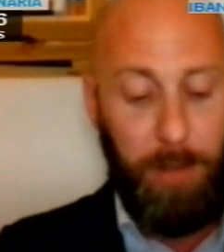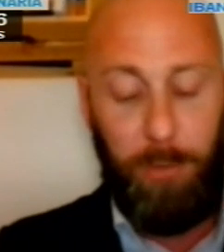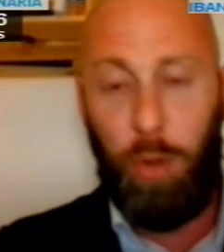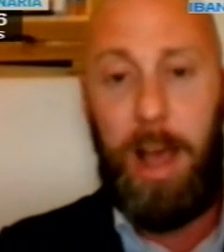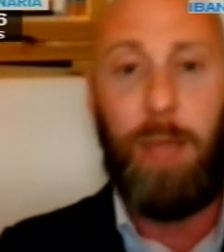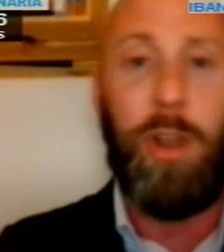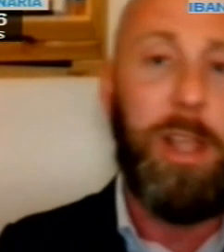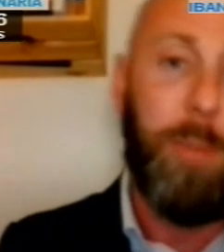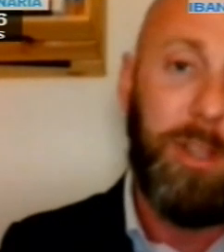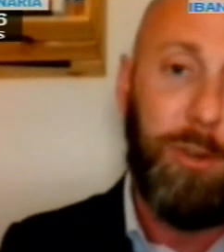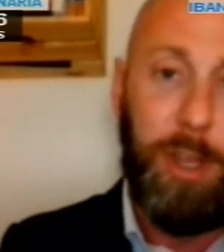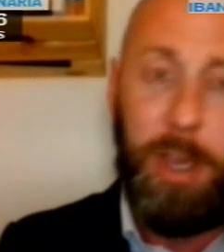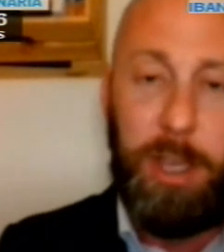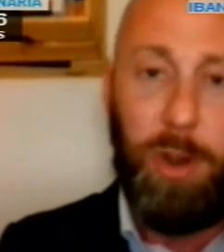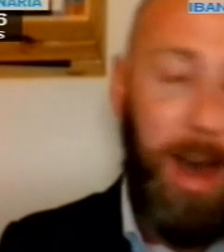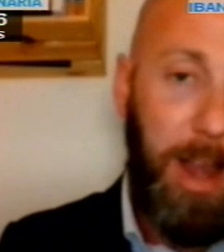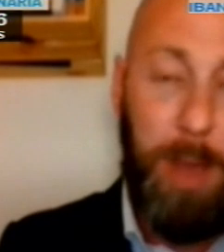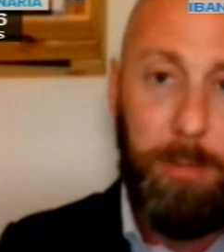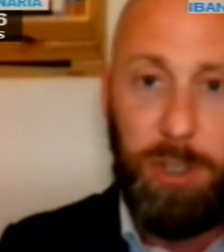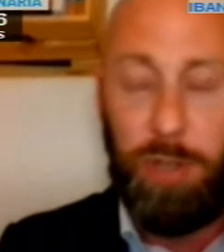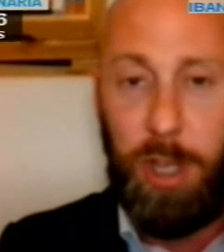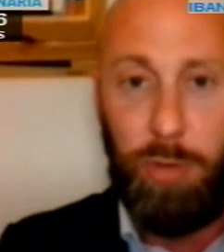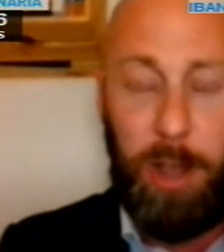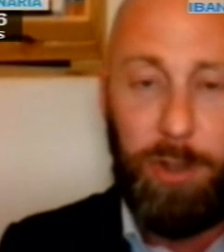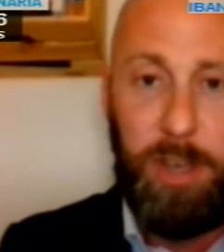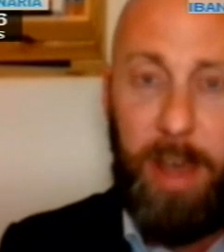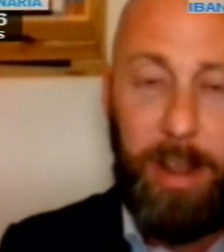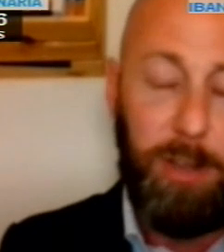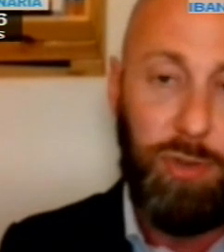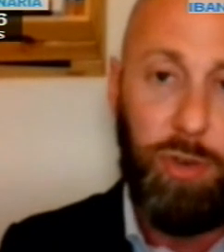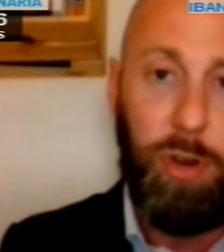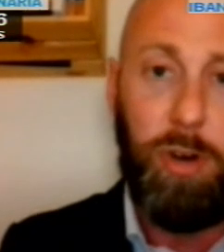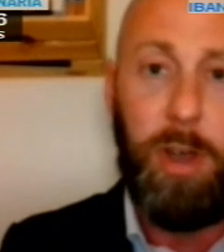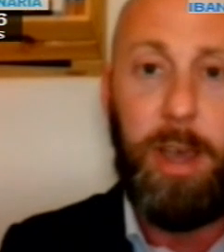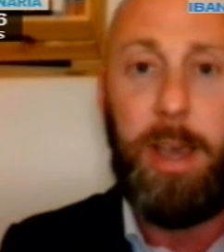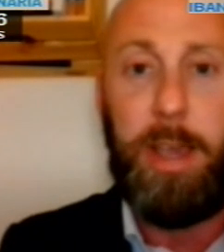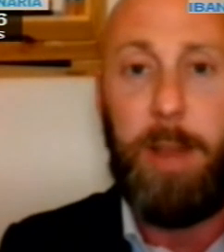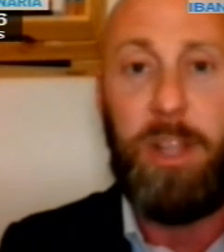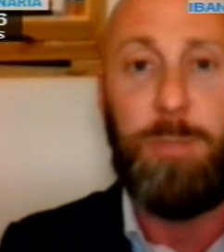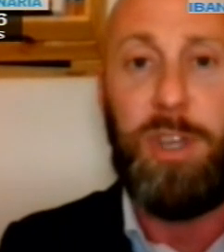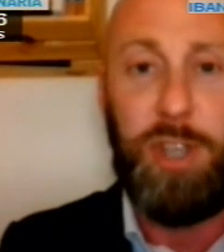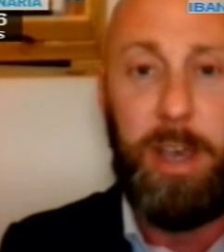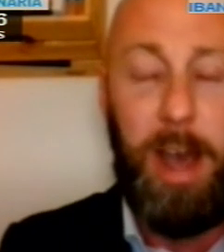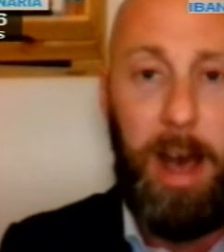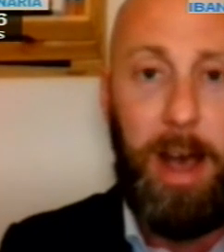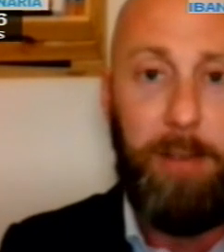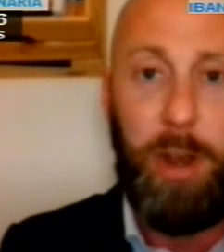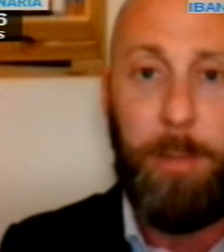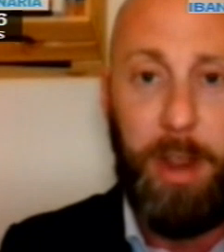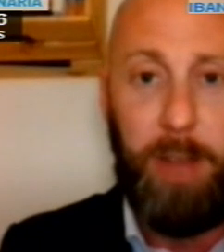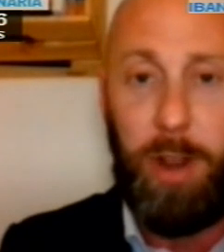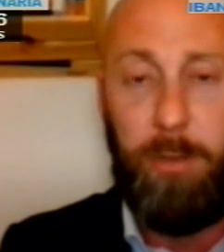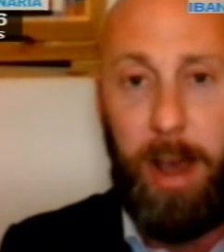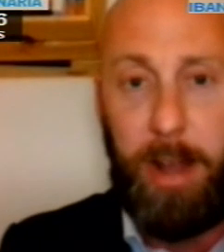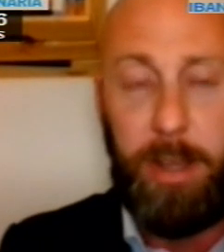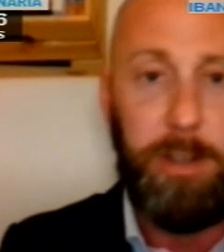Allora, la volontà e il cuore degli imprenditori isolani, ma mi sento di dire di tutta la costa veneta e non solo, chiaramente spinge a voler